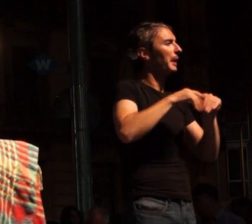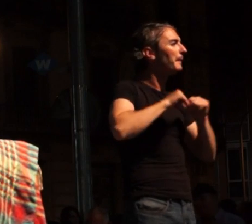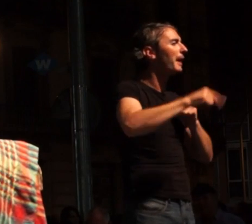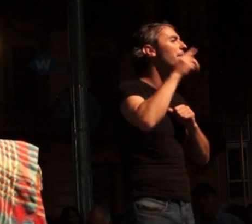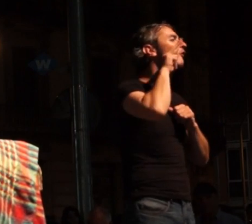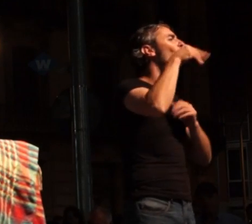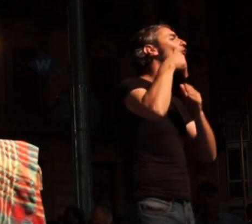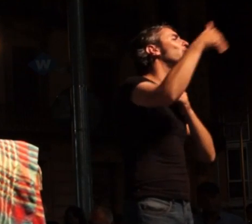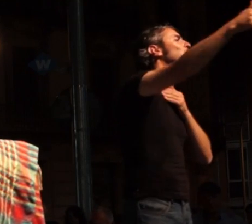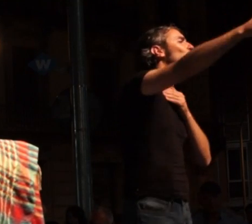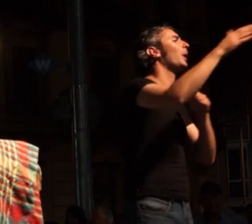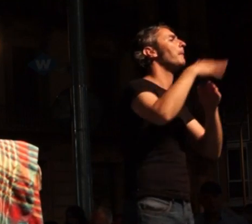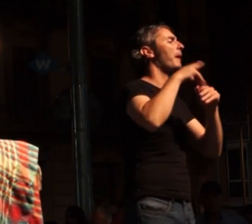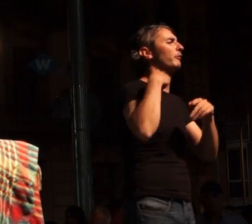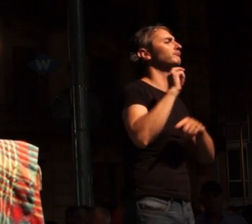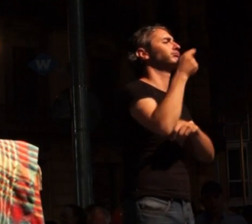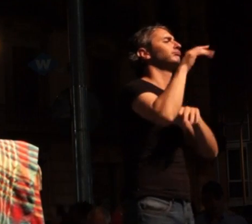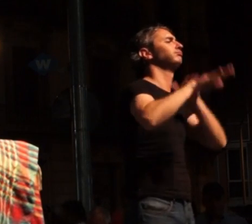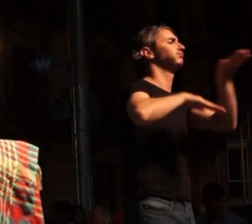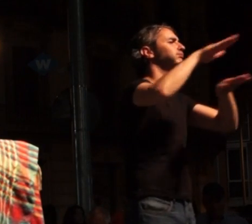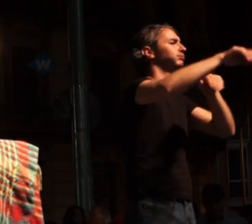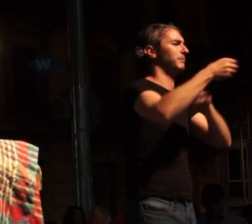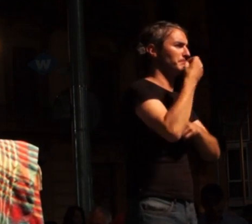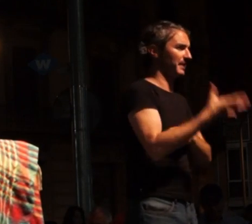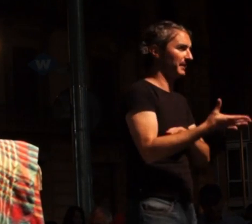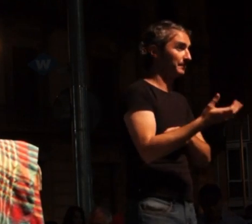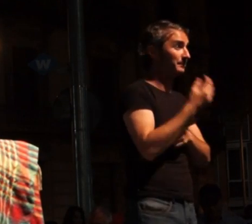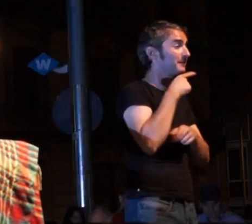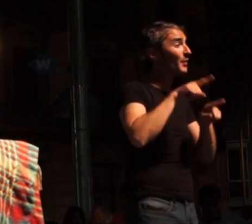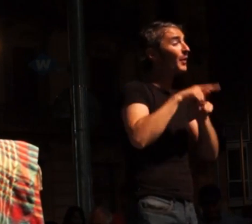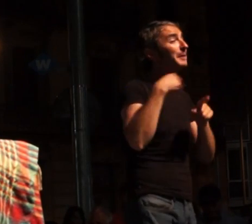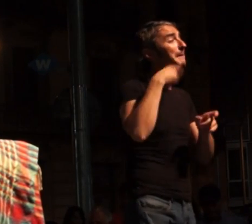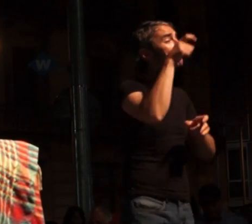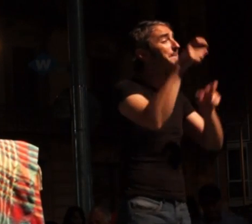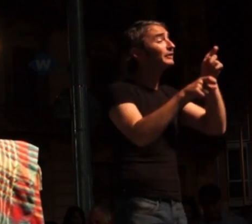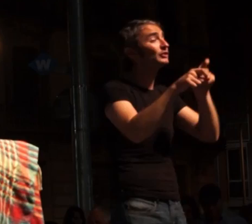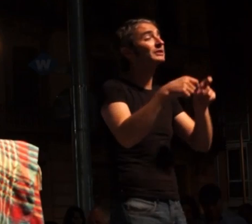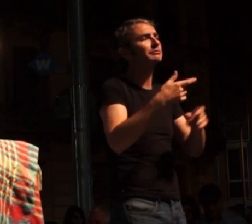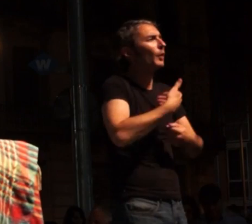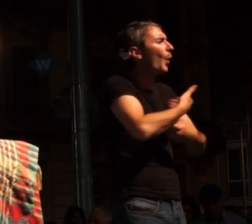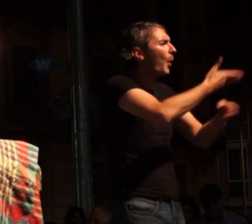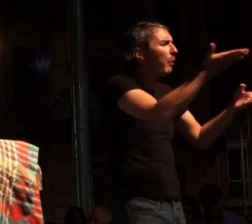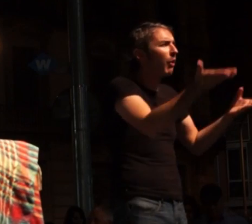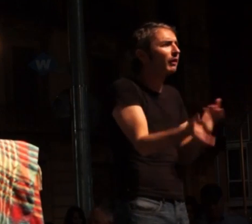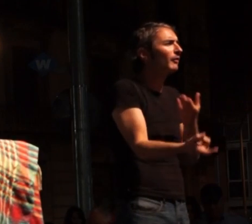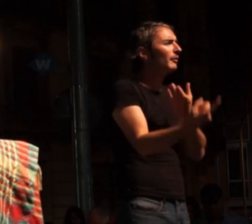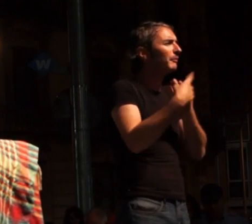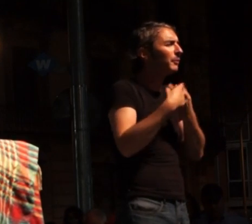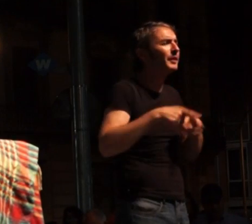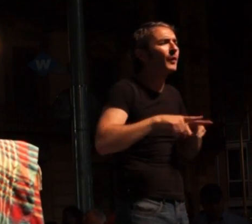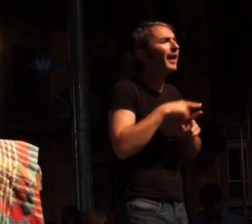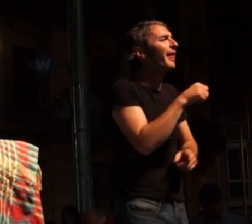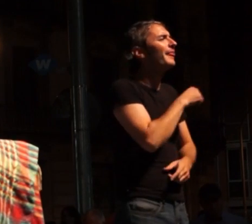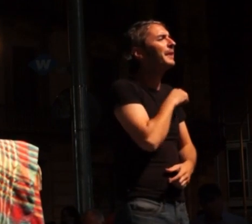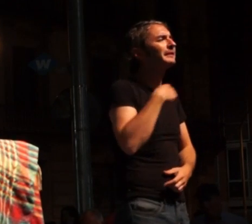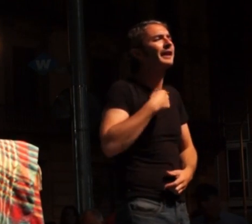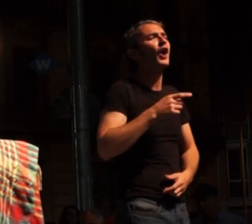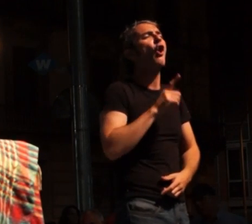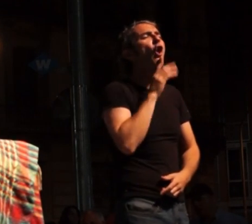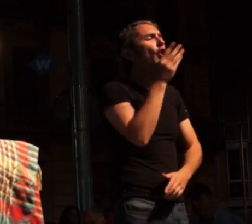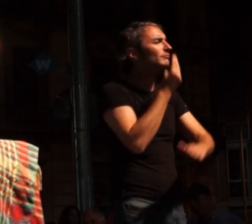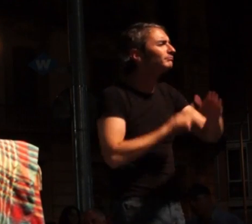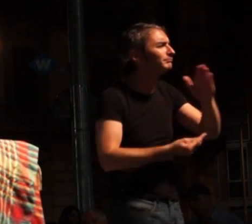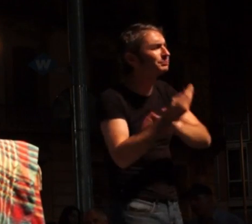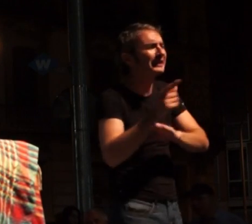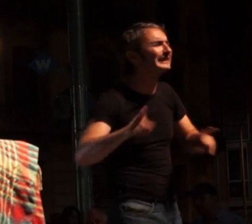al futur i tirar endavant. Amb tota aquella gent que ho vulgui, independentment d'on hagin